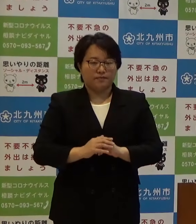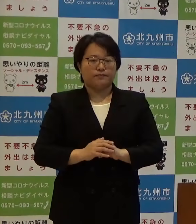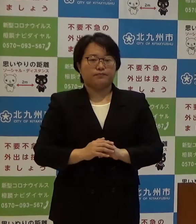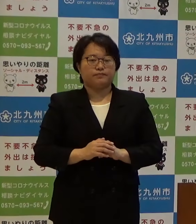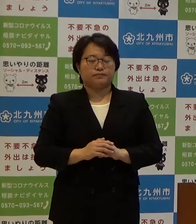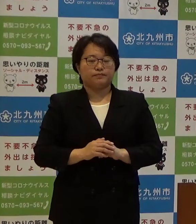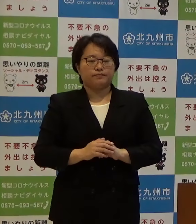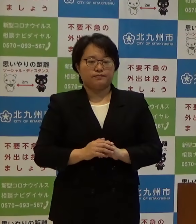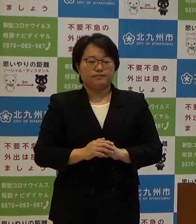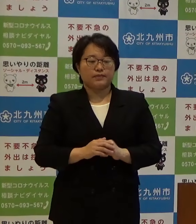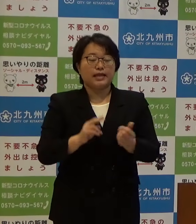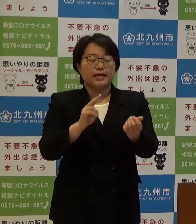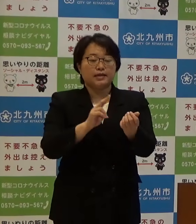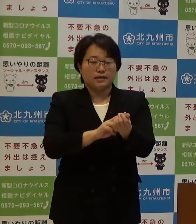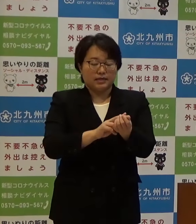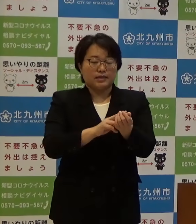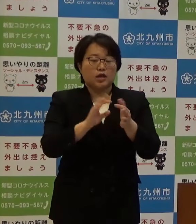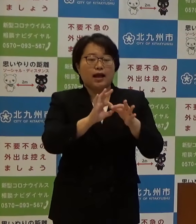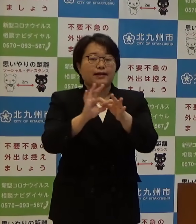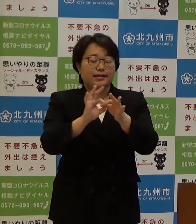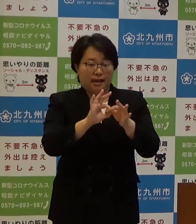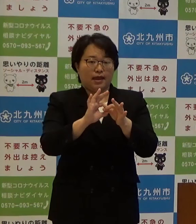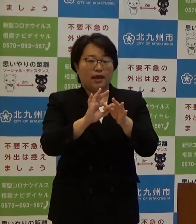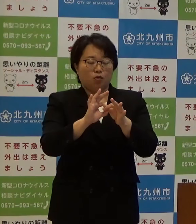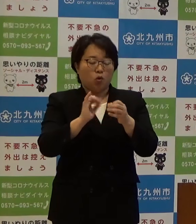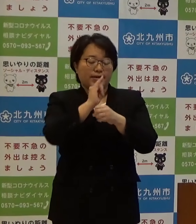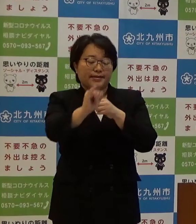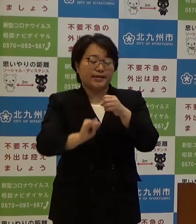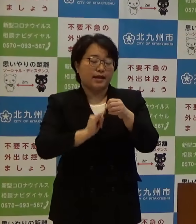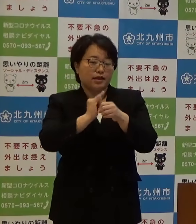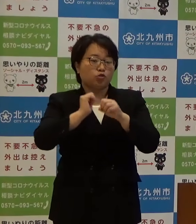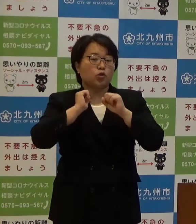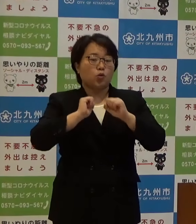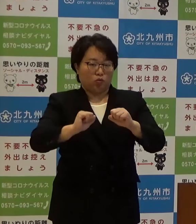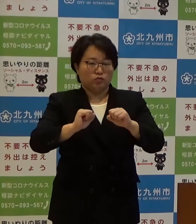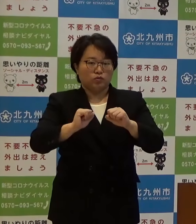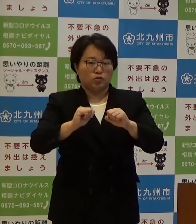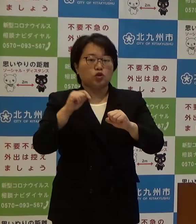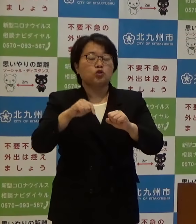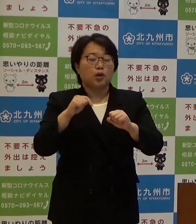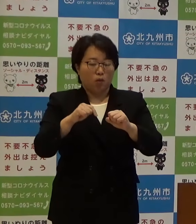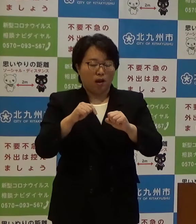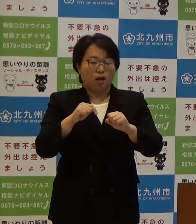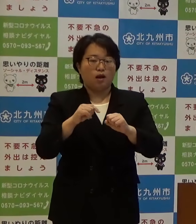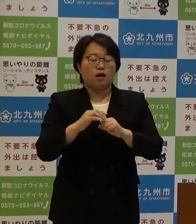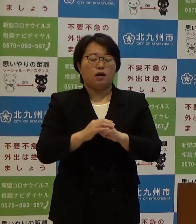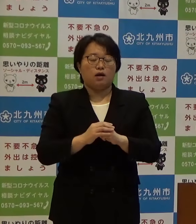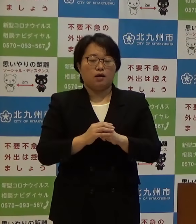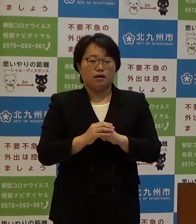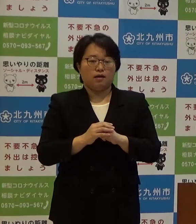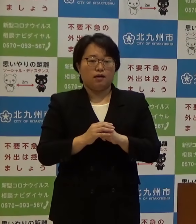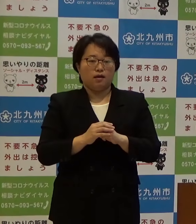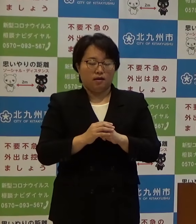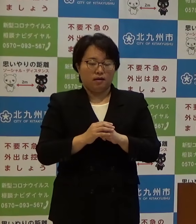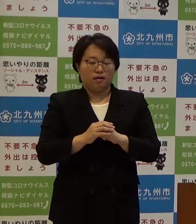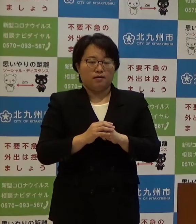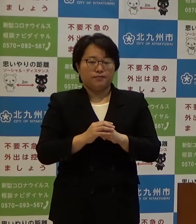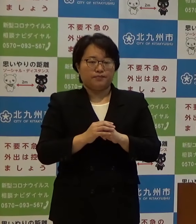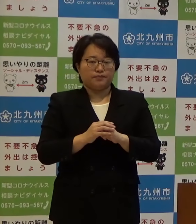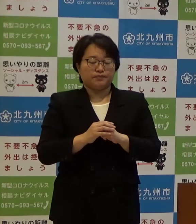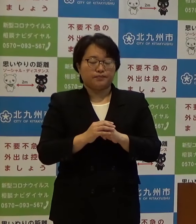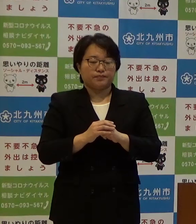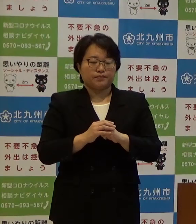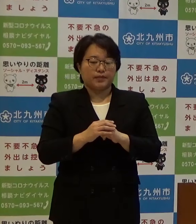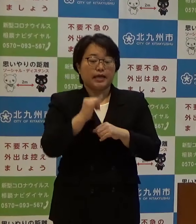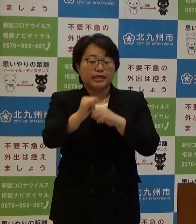医療のオンライン化につきましてはですね、それを認める立場で、いるわけであります